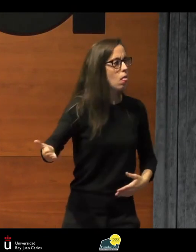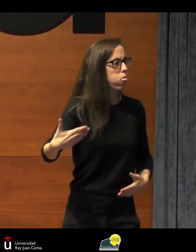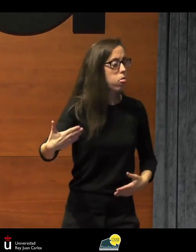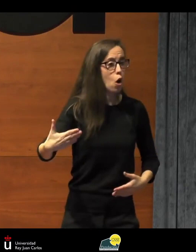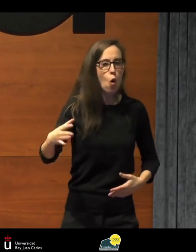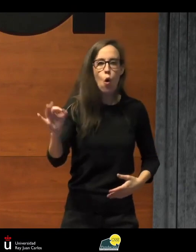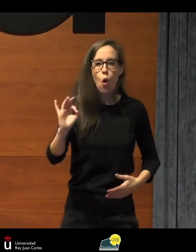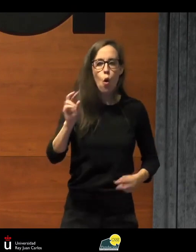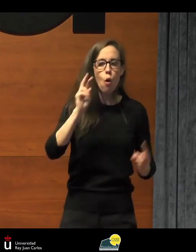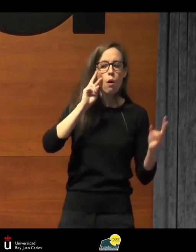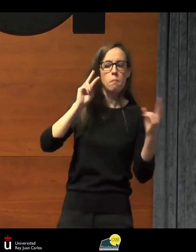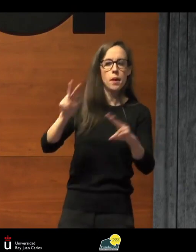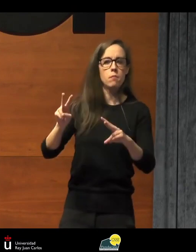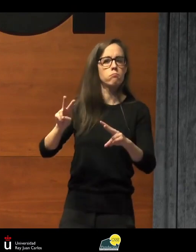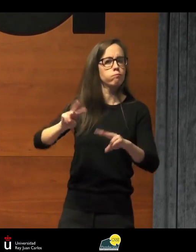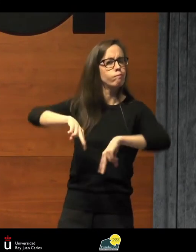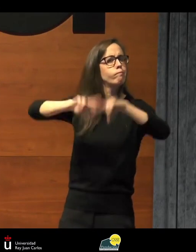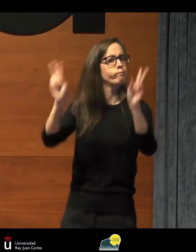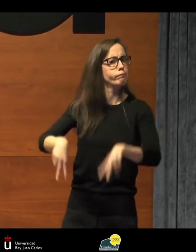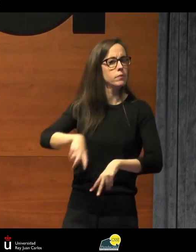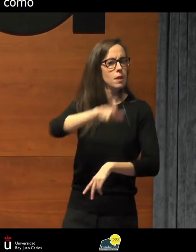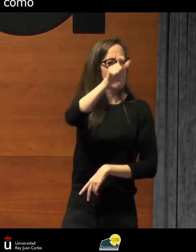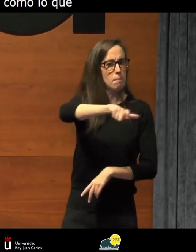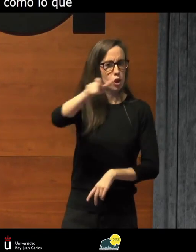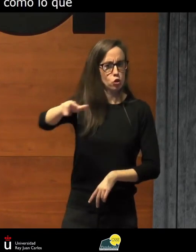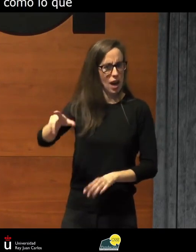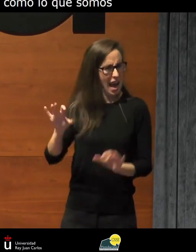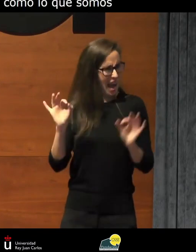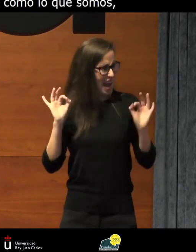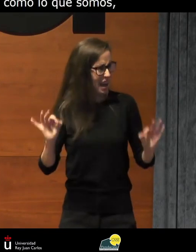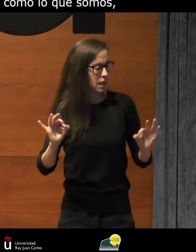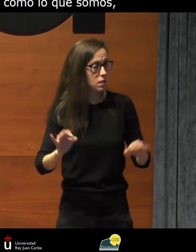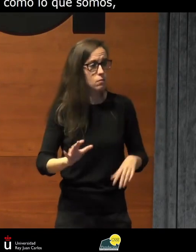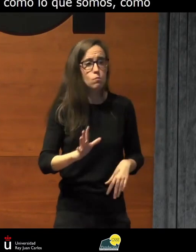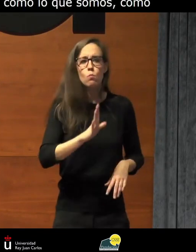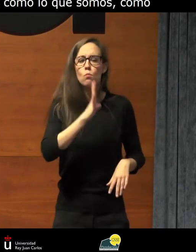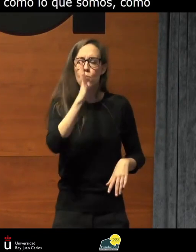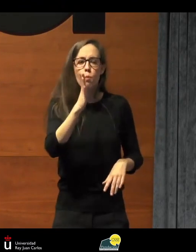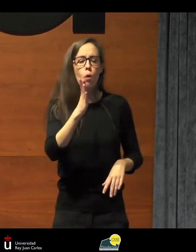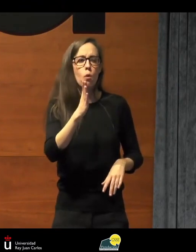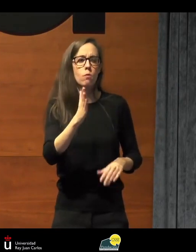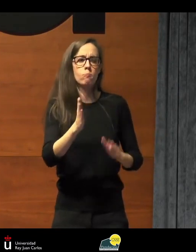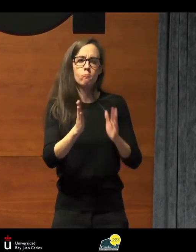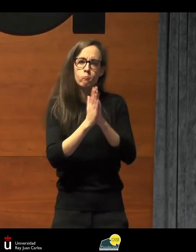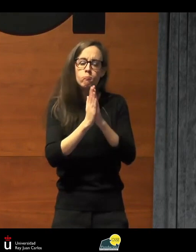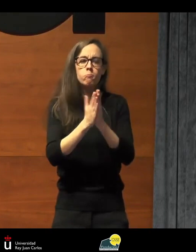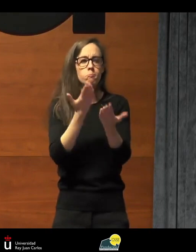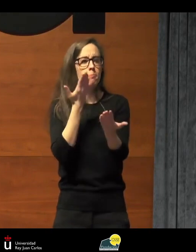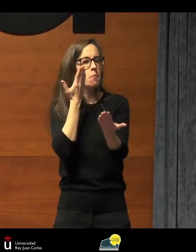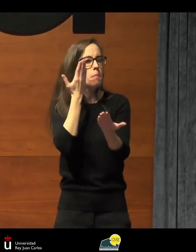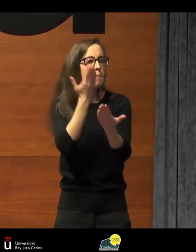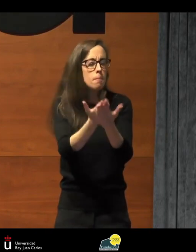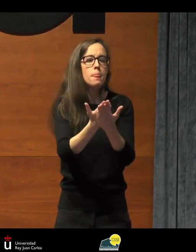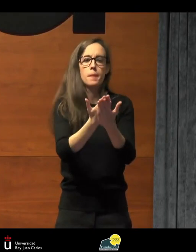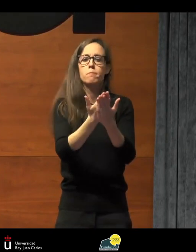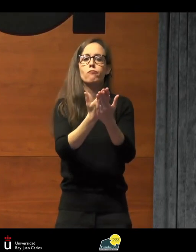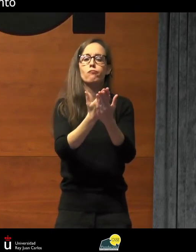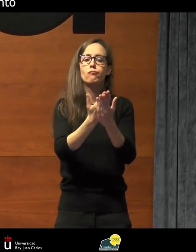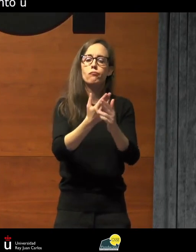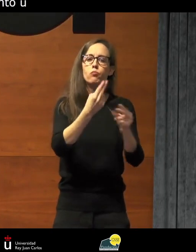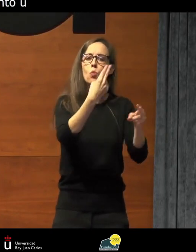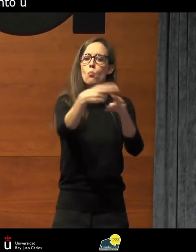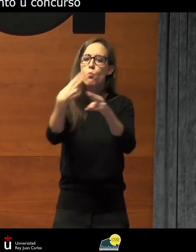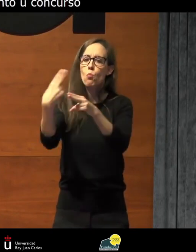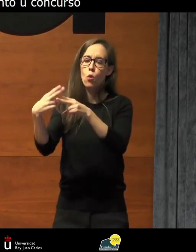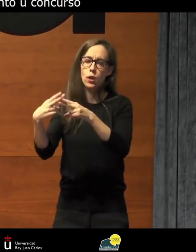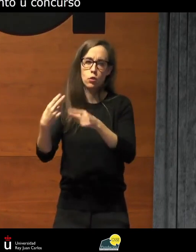personas. En este sentido, hago un llamamiento al consenso parlamentario, pero también al activismo para llevar